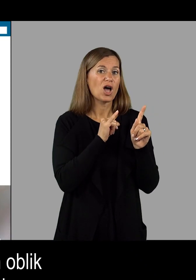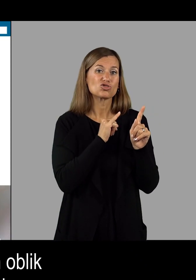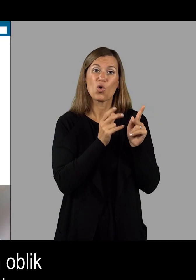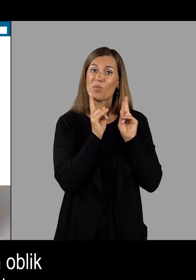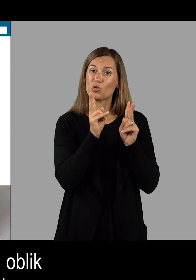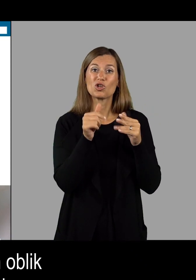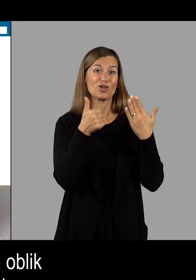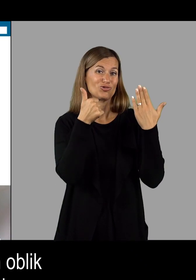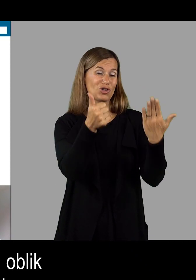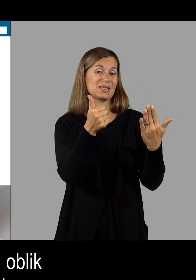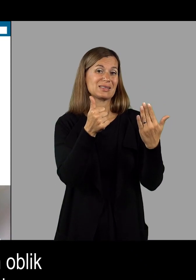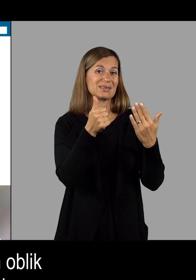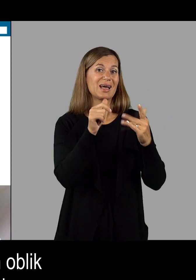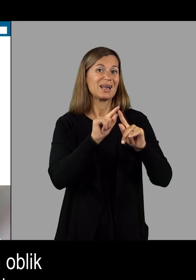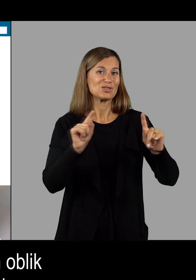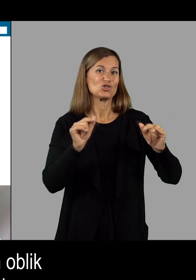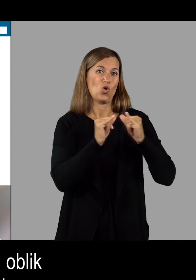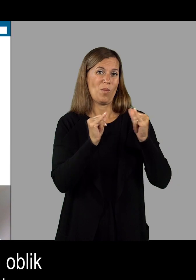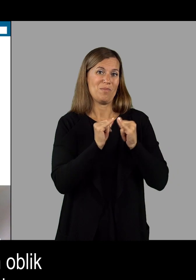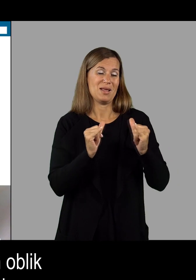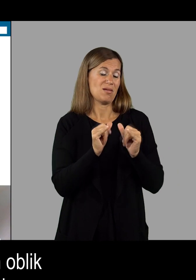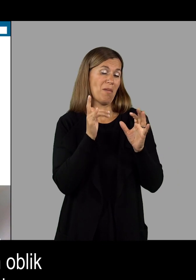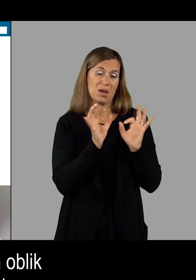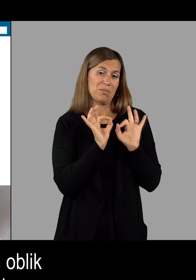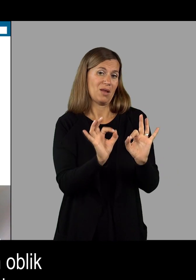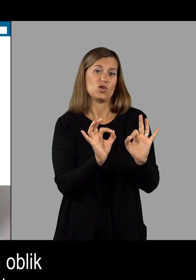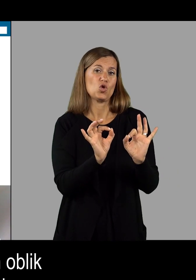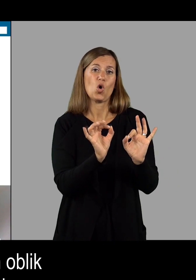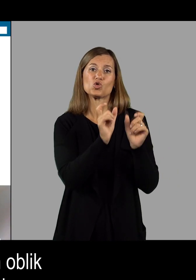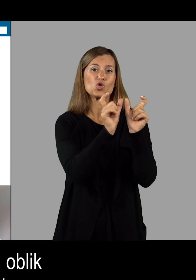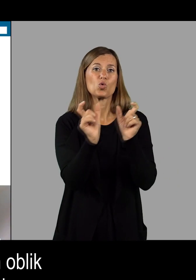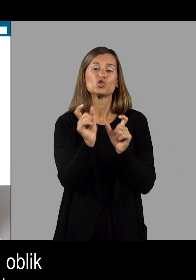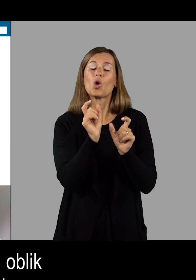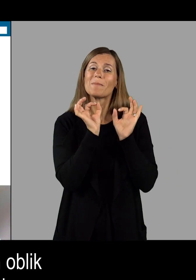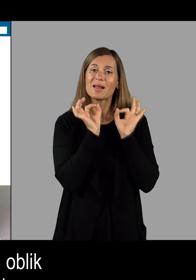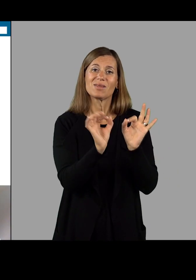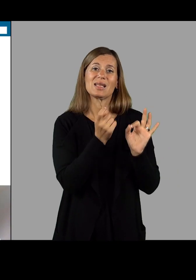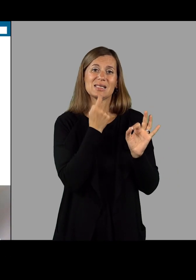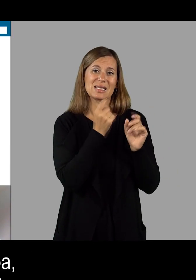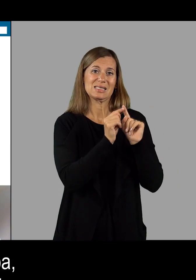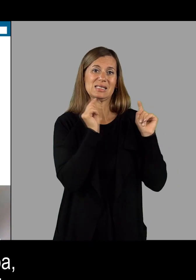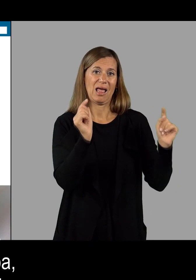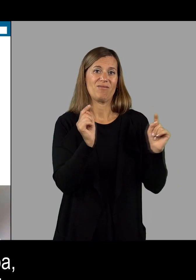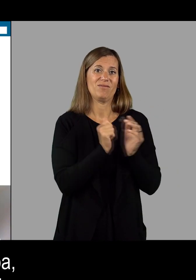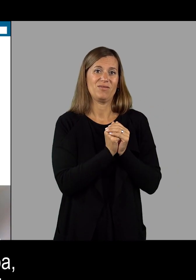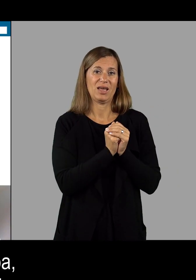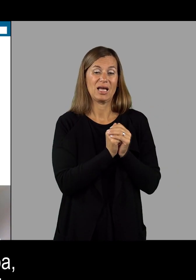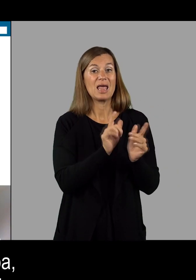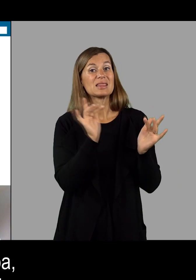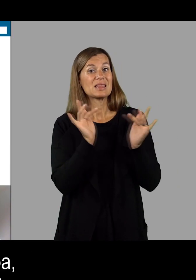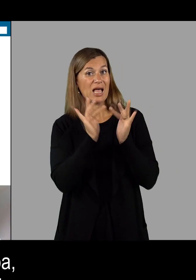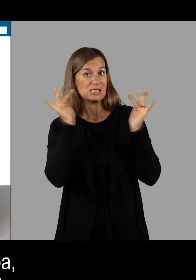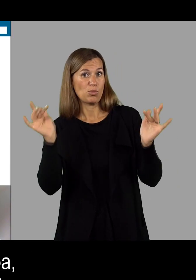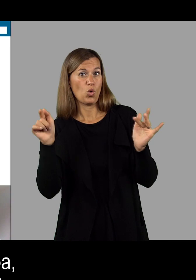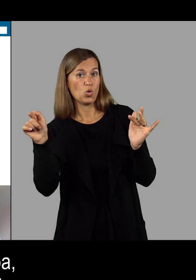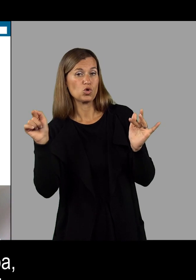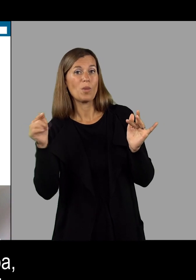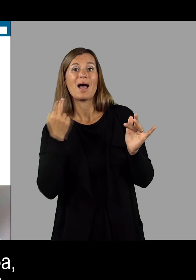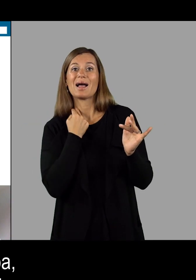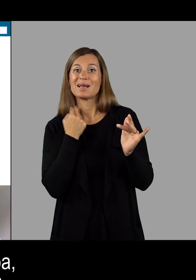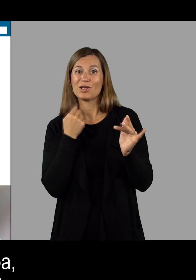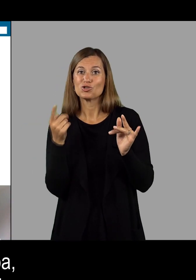6 možnih oblik pravil, slovnično pravilen stavek. Na nasprotnem koncu pa recimo